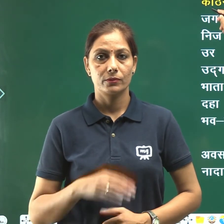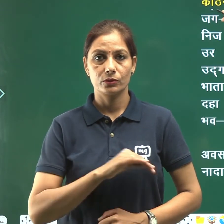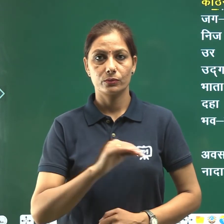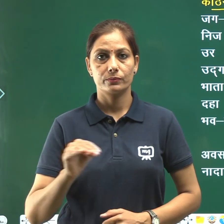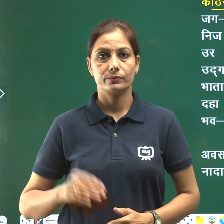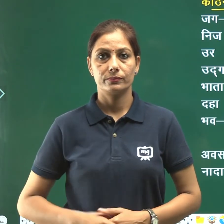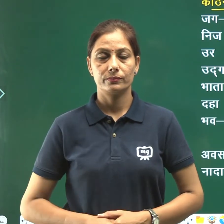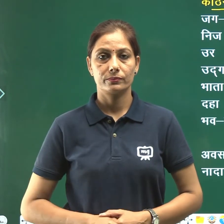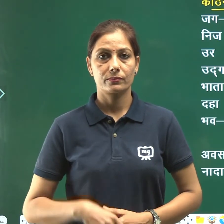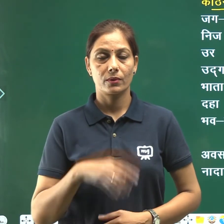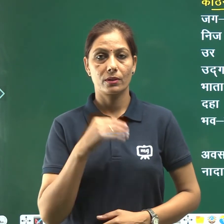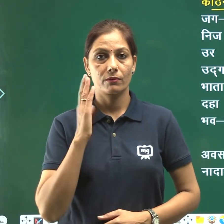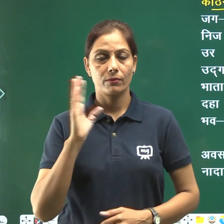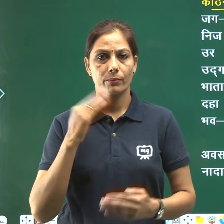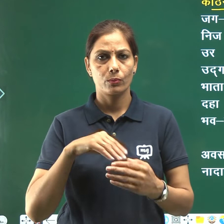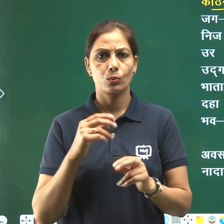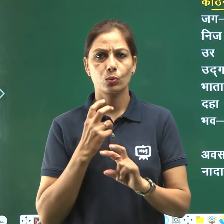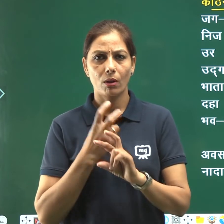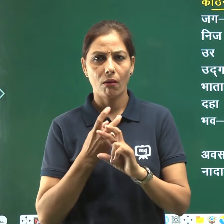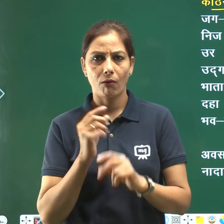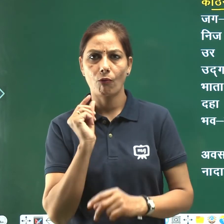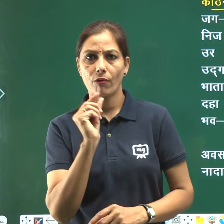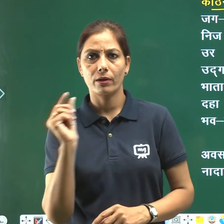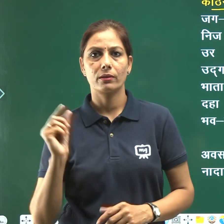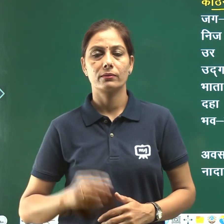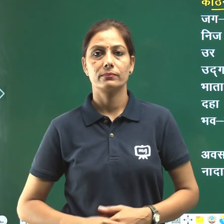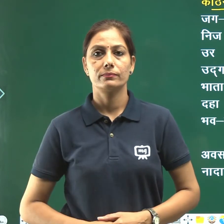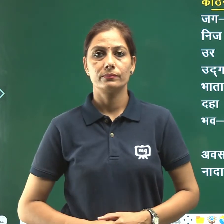बच्चों, इन कविताओं में कुछ कठिन शब्दों के अर्थ।